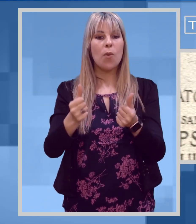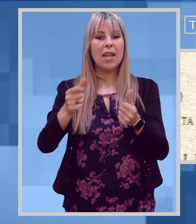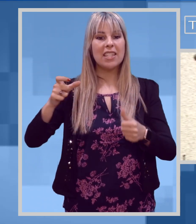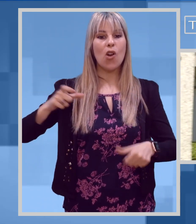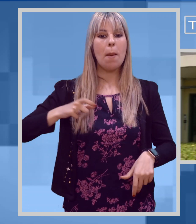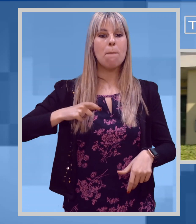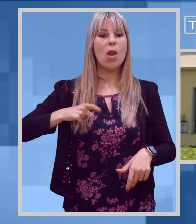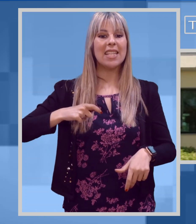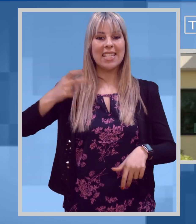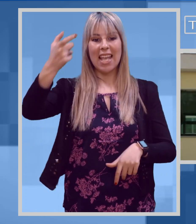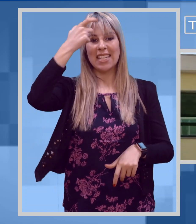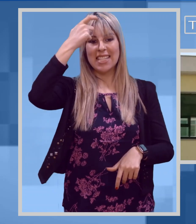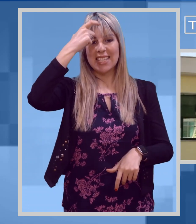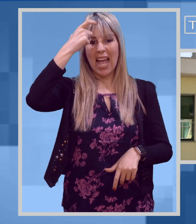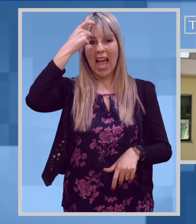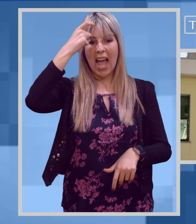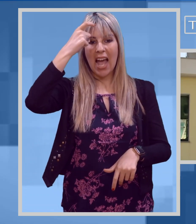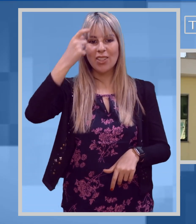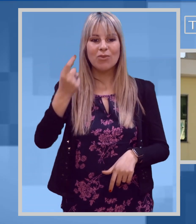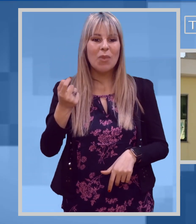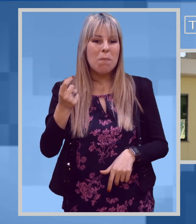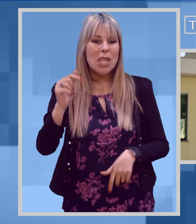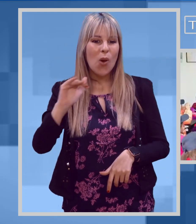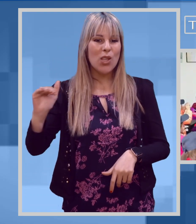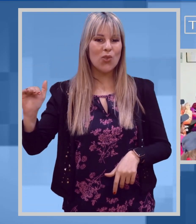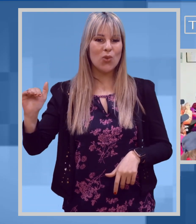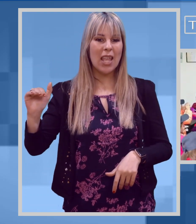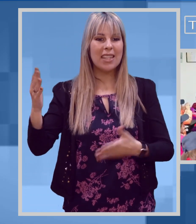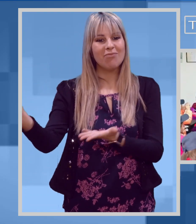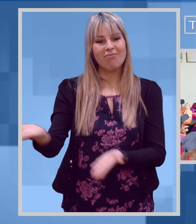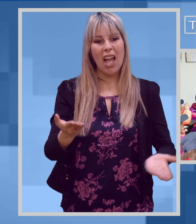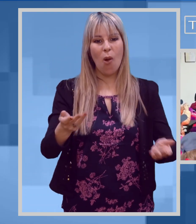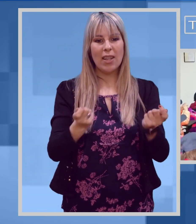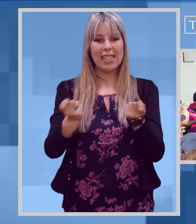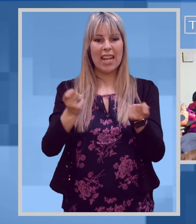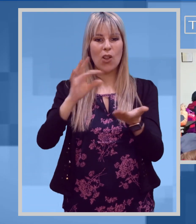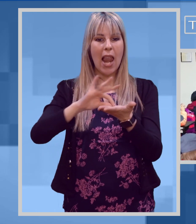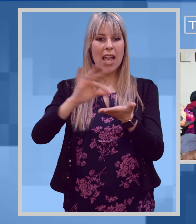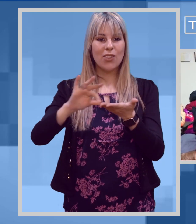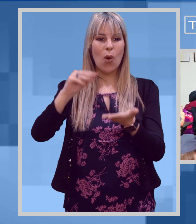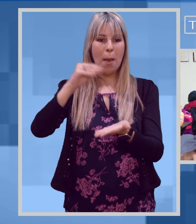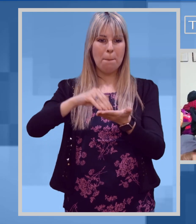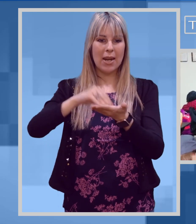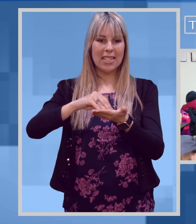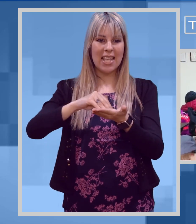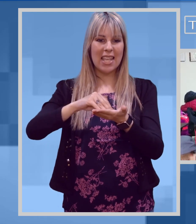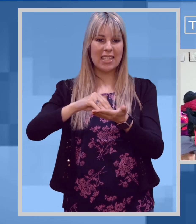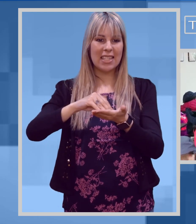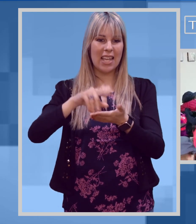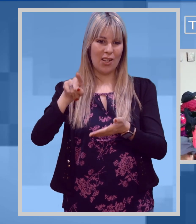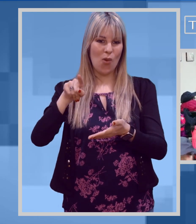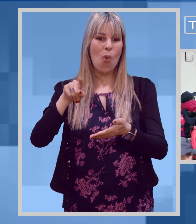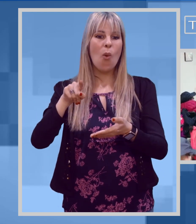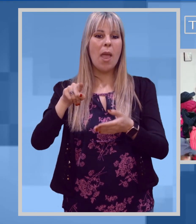scuola di formazione della Polizia di Stato. I piccoli studenti sono stati accolti dal direttore della scuola, alla presenza del